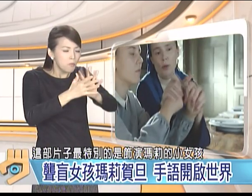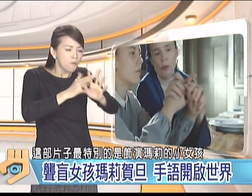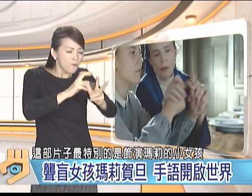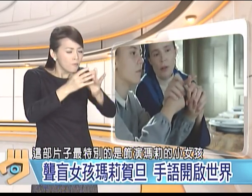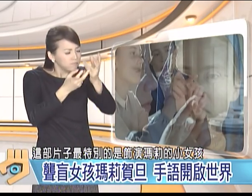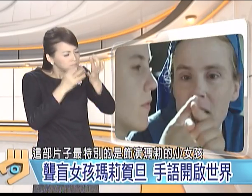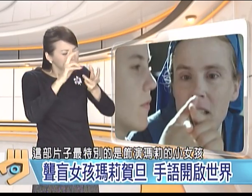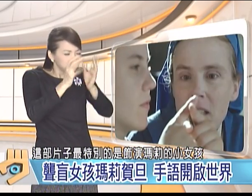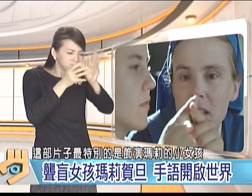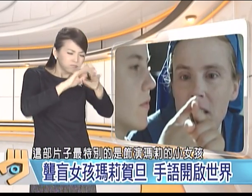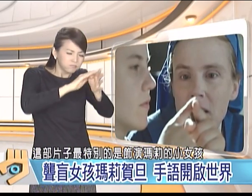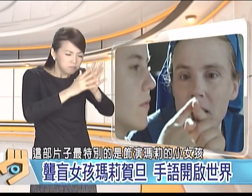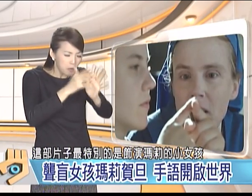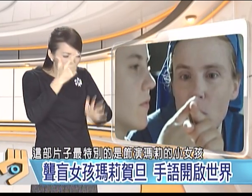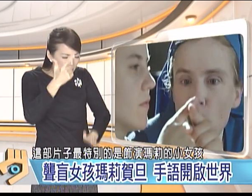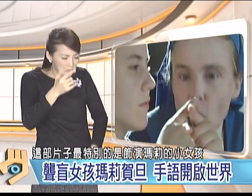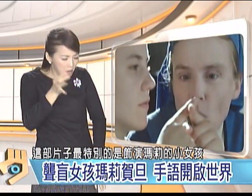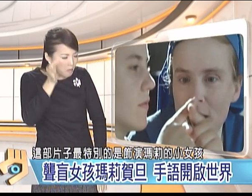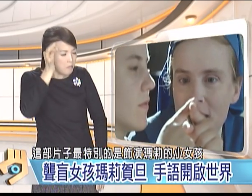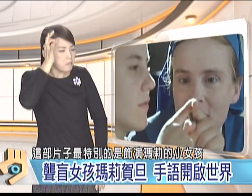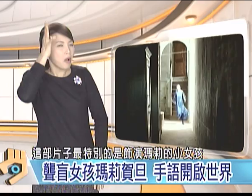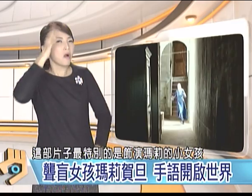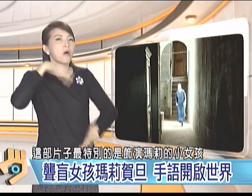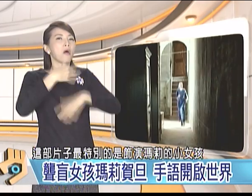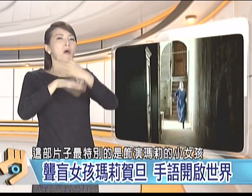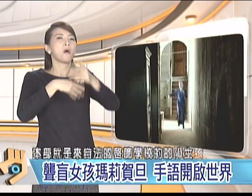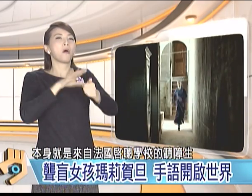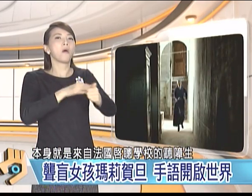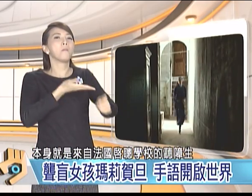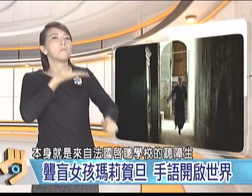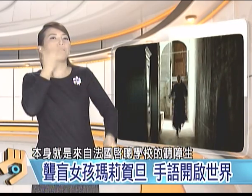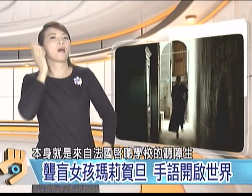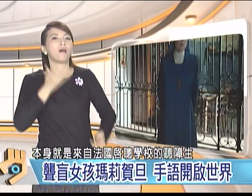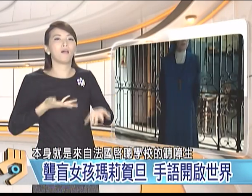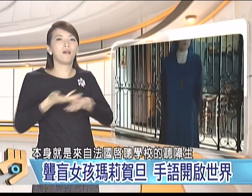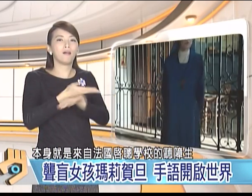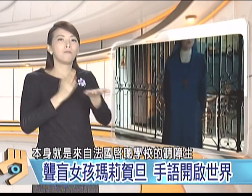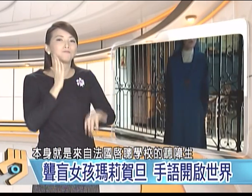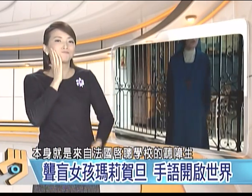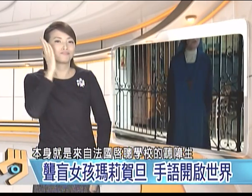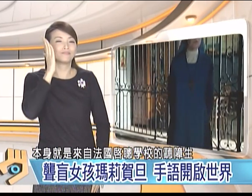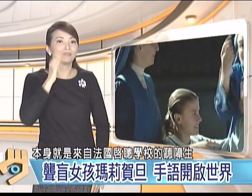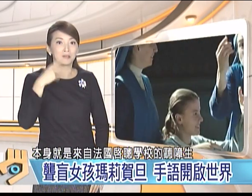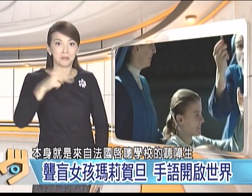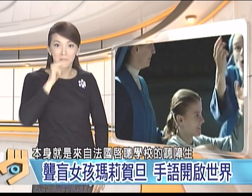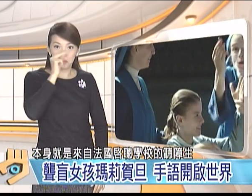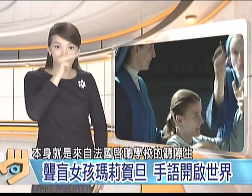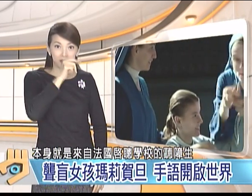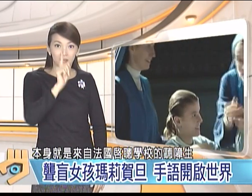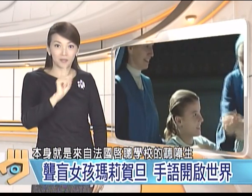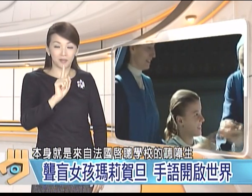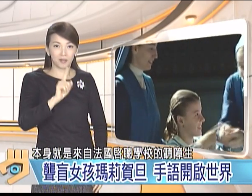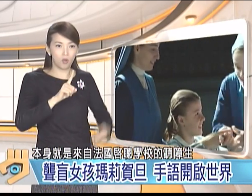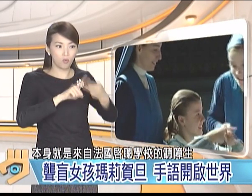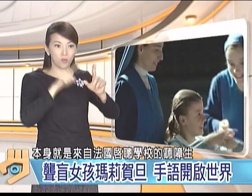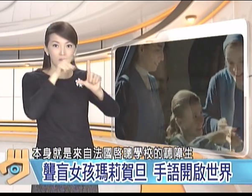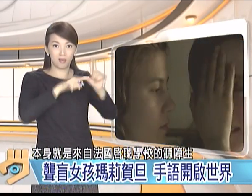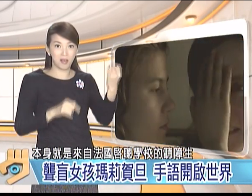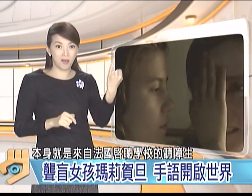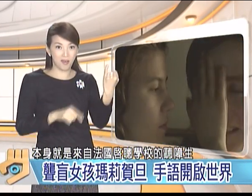是，饰演玛丽的小女孩，她本身就是来自法国启聪学校的听障